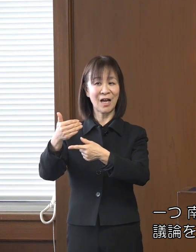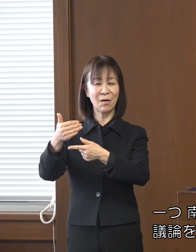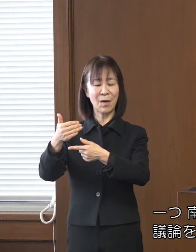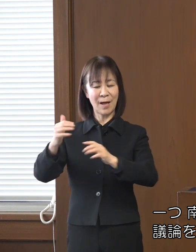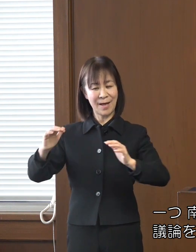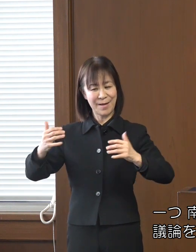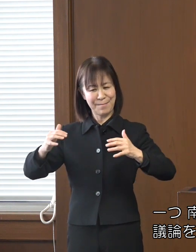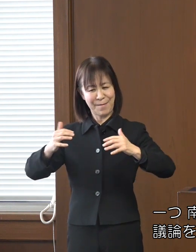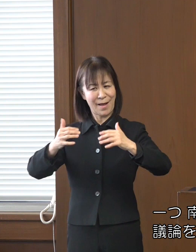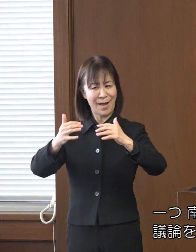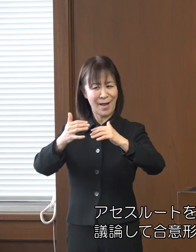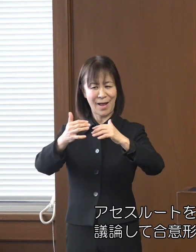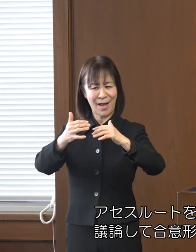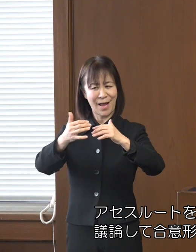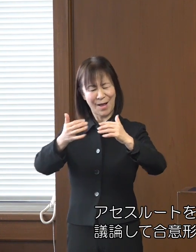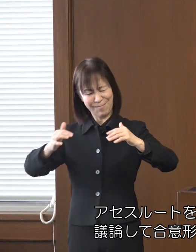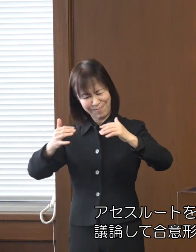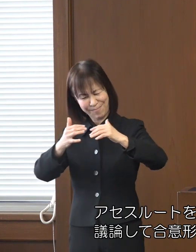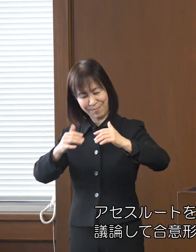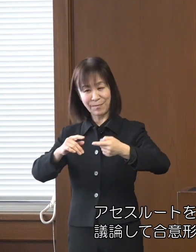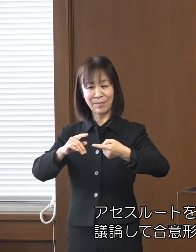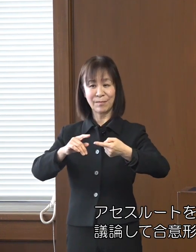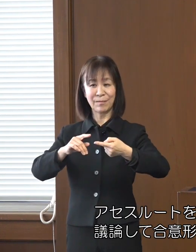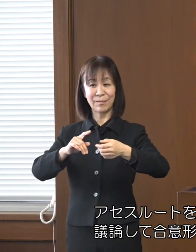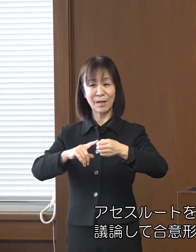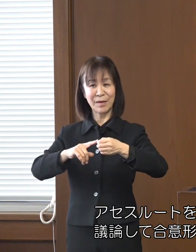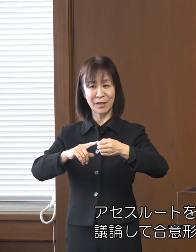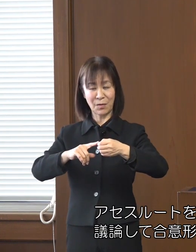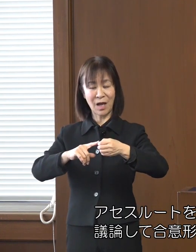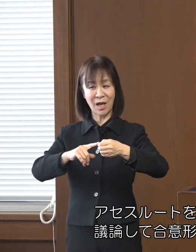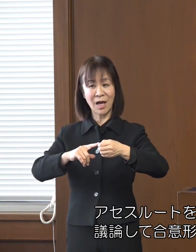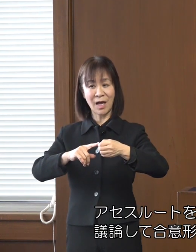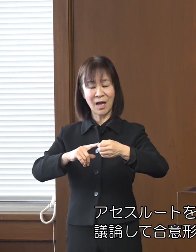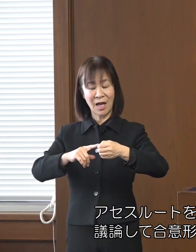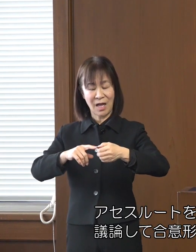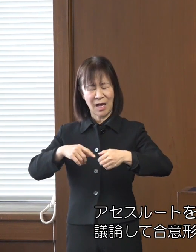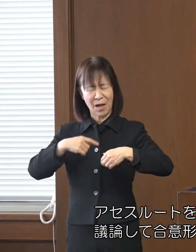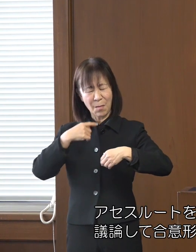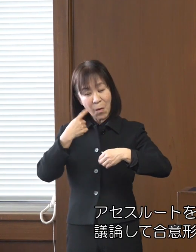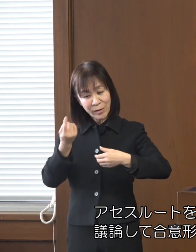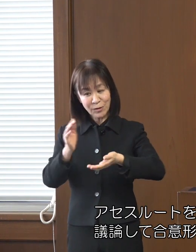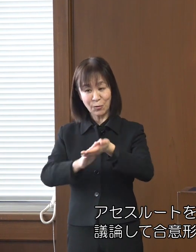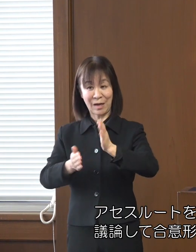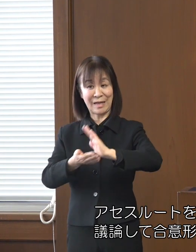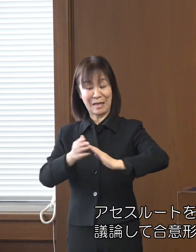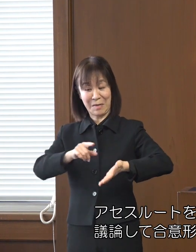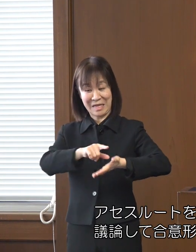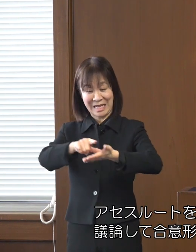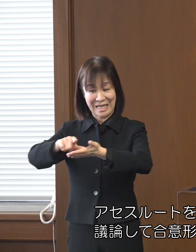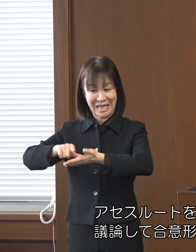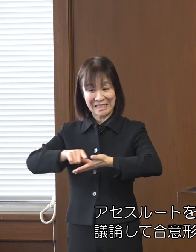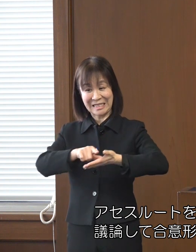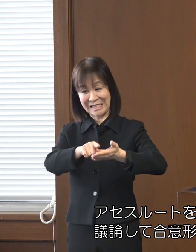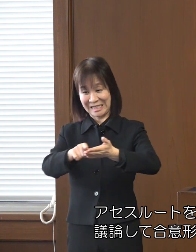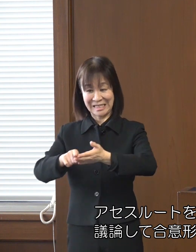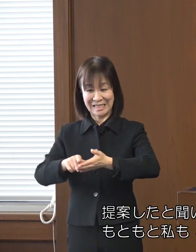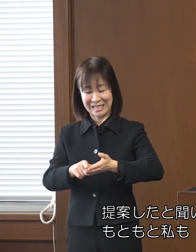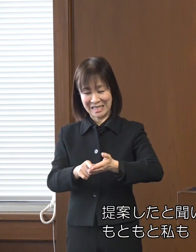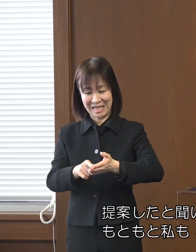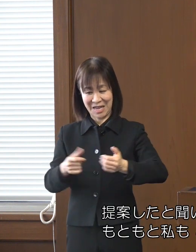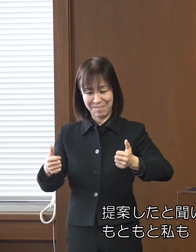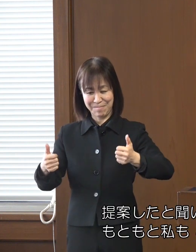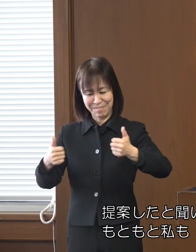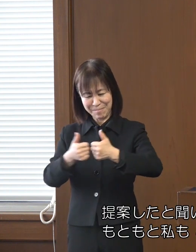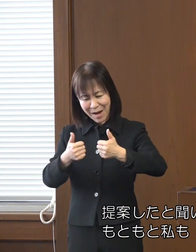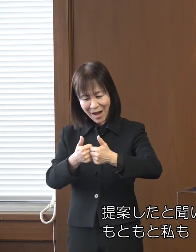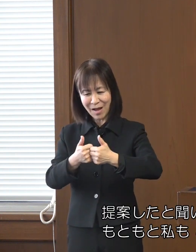議論を深めるためにはアセスルートをいった白紙にして、地元で一から議論して合意形成を図る必要があると提案